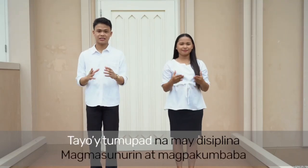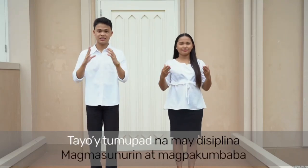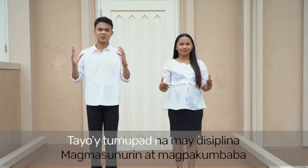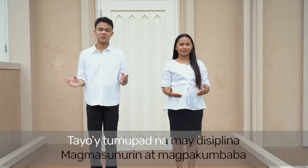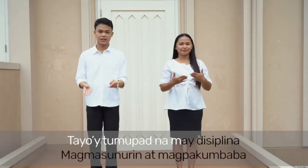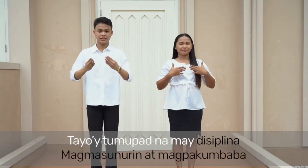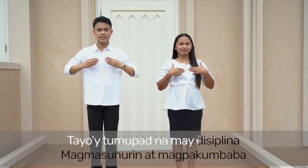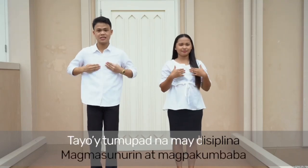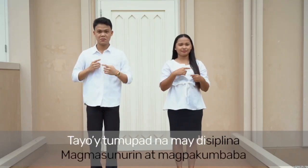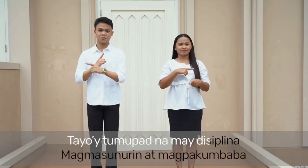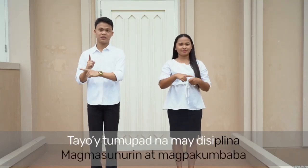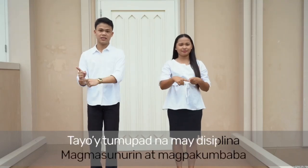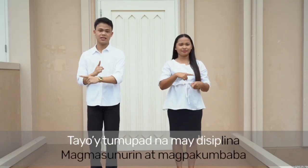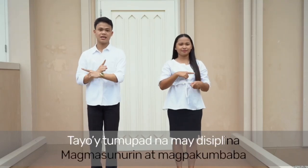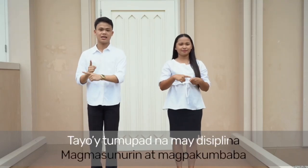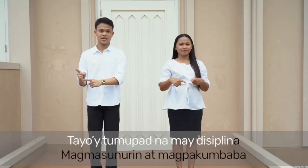ng may disiplina,